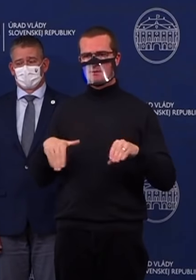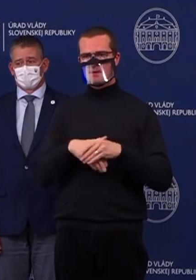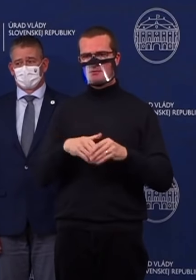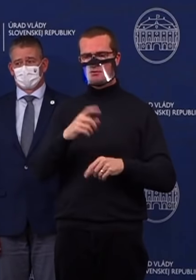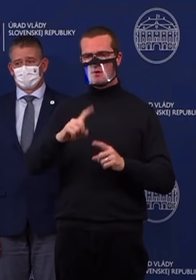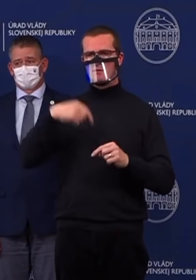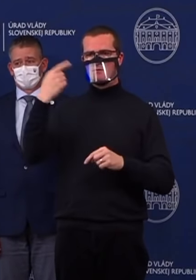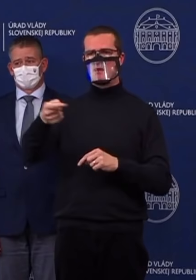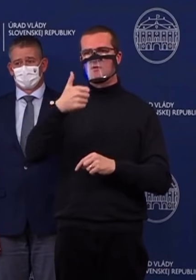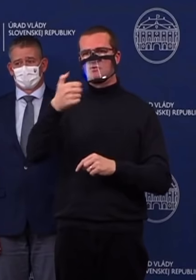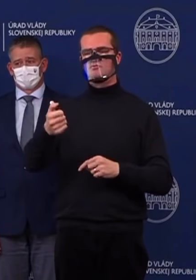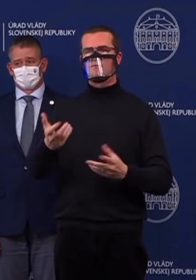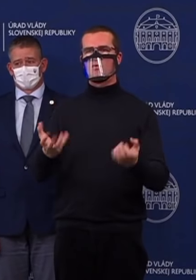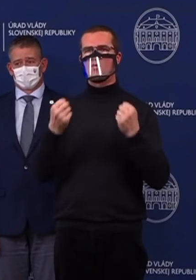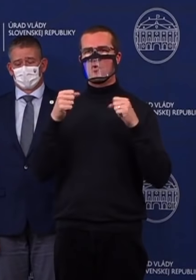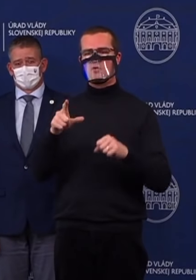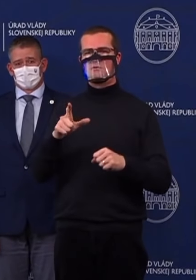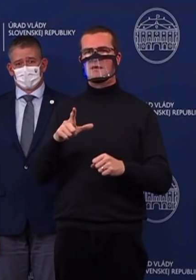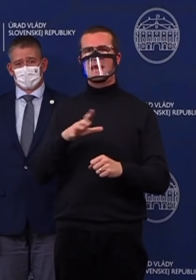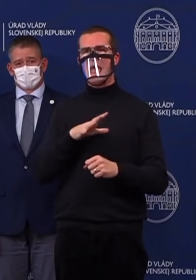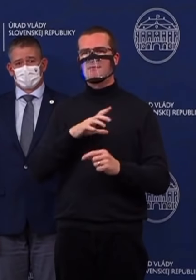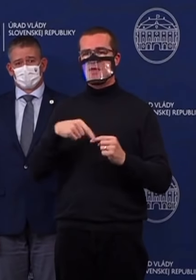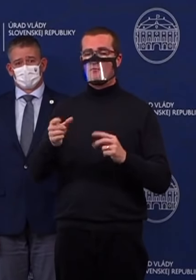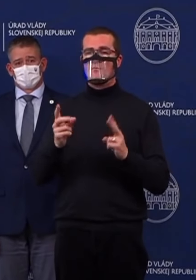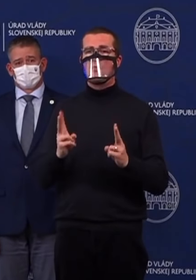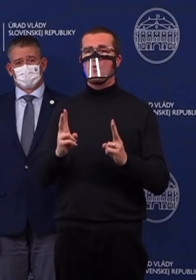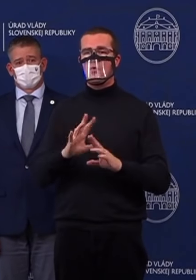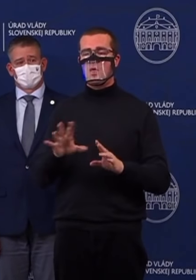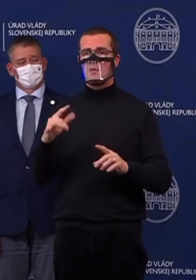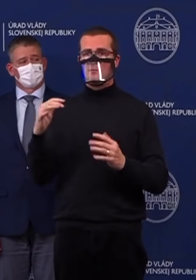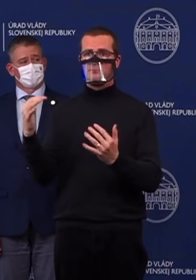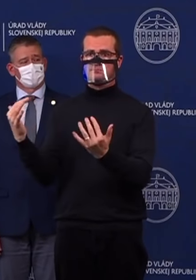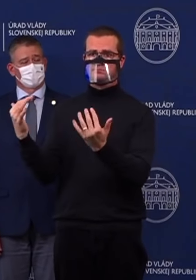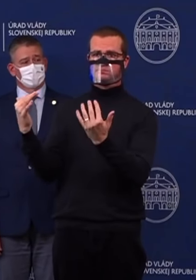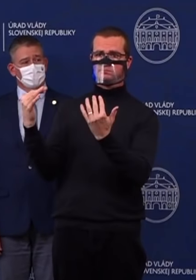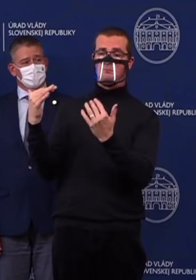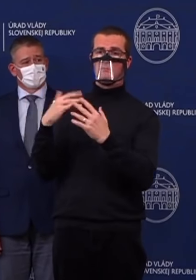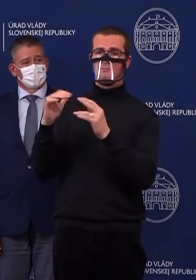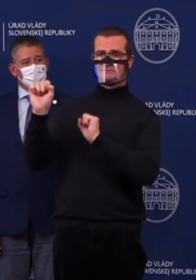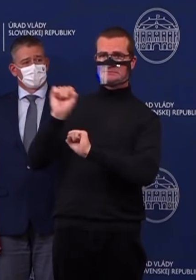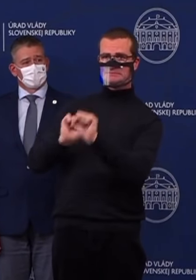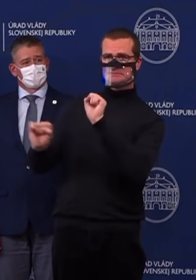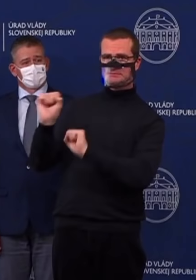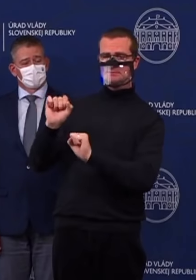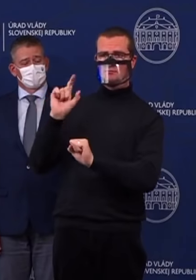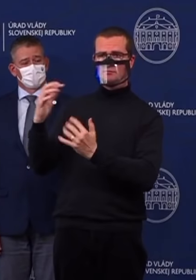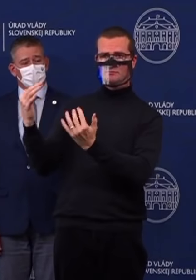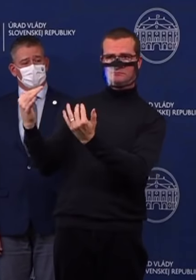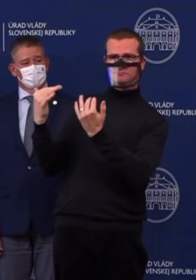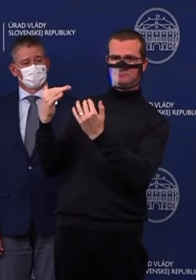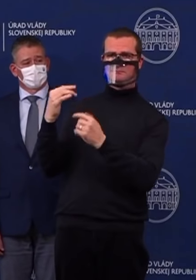ďalších týždňoch od katastrofy, ktorá by sa na nás, pokiaľ by sme niečo neurobili, hrnula.